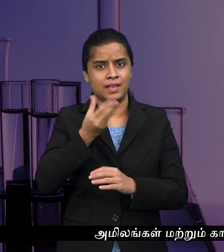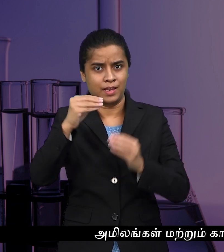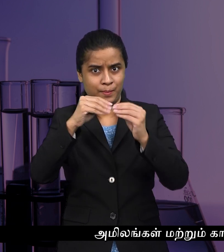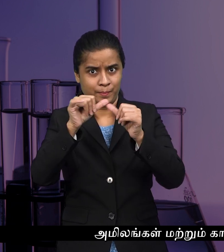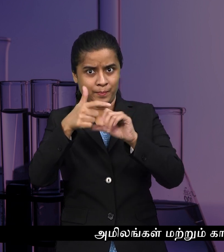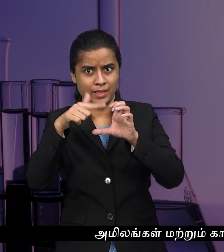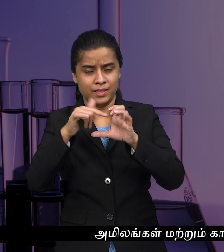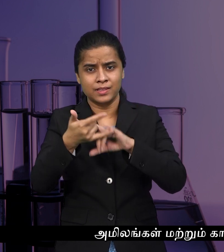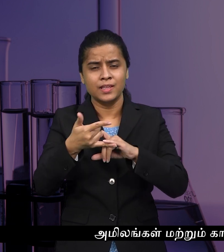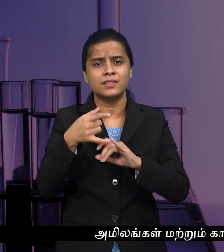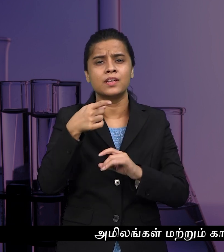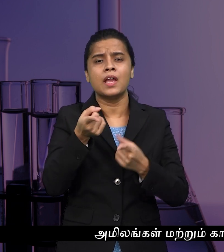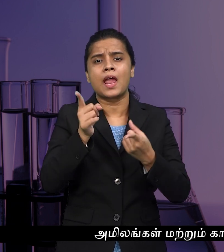காரங்களை புரிந்து கொள்வோம்.